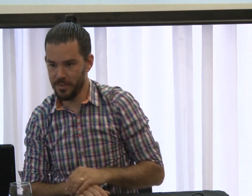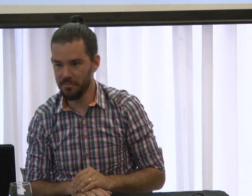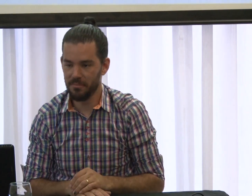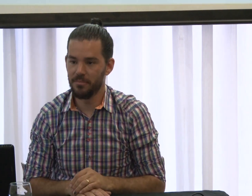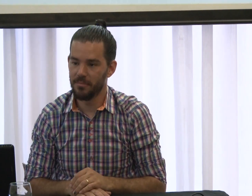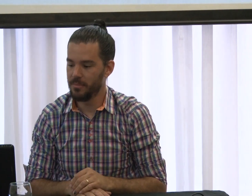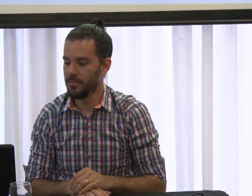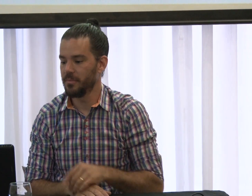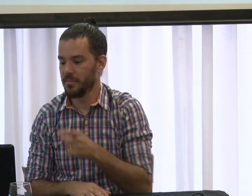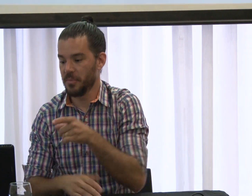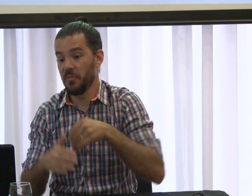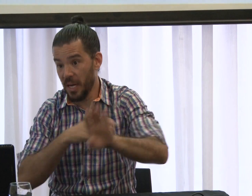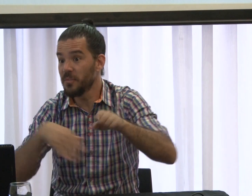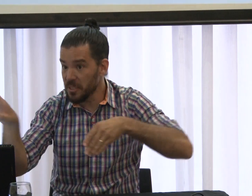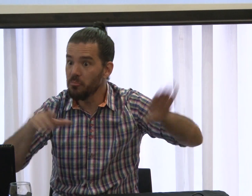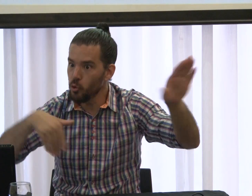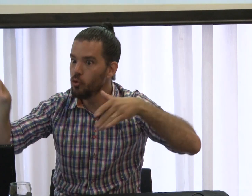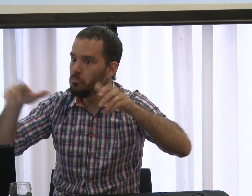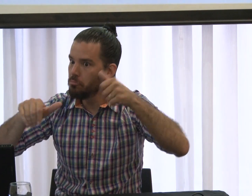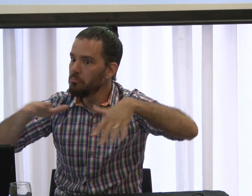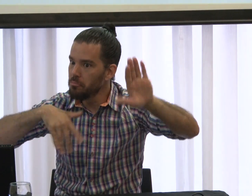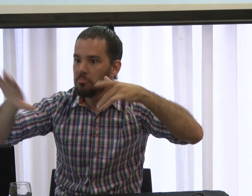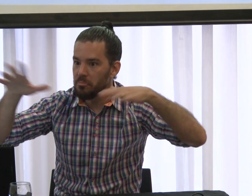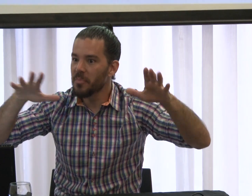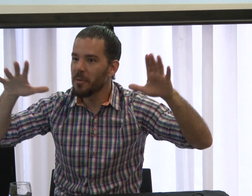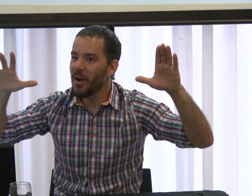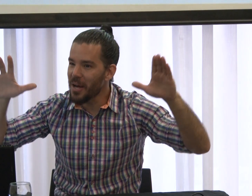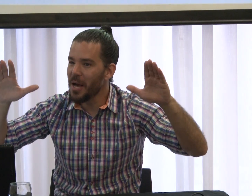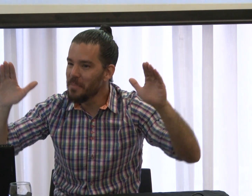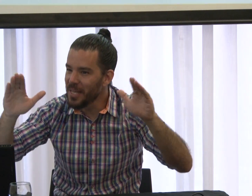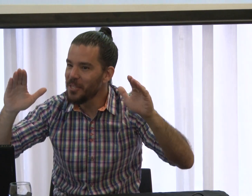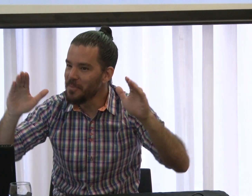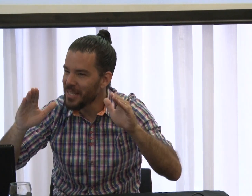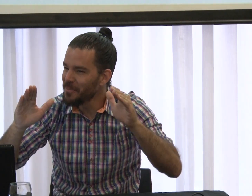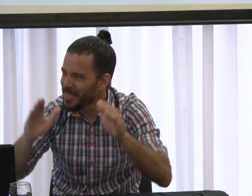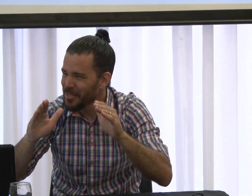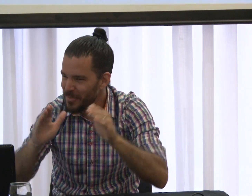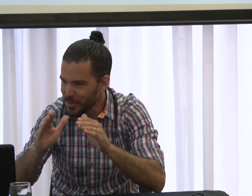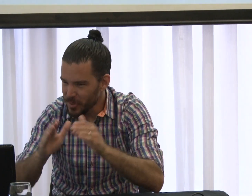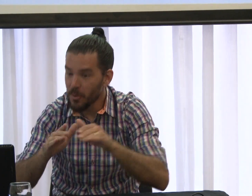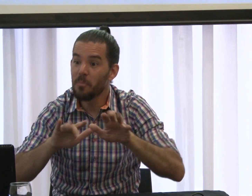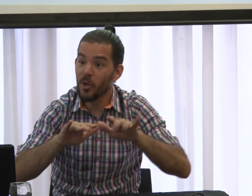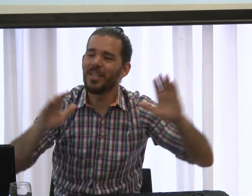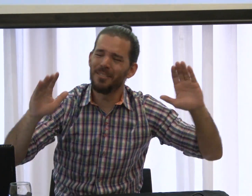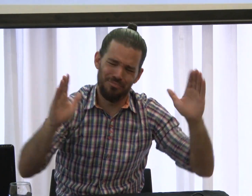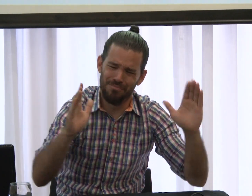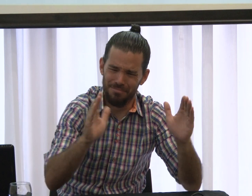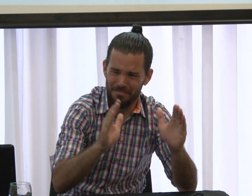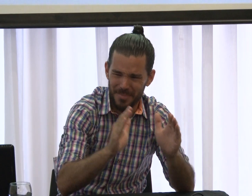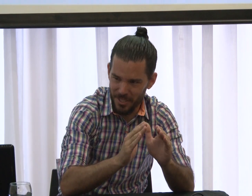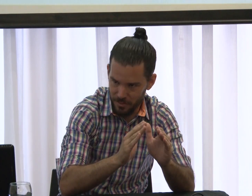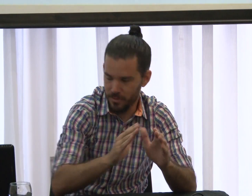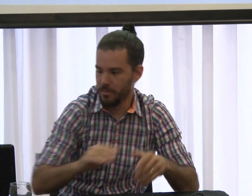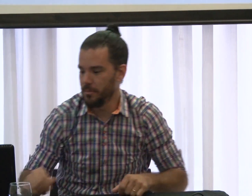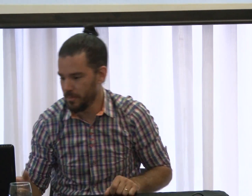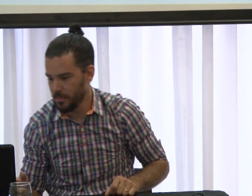les va a explicar algo relacionado con la educación de las personas sordas. Bueno, y así fue evolucionando, cada vez se fue utilizando menos y obviamente todo lo que